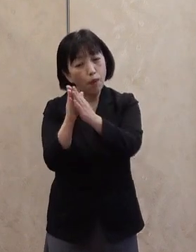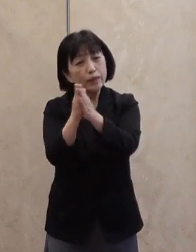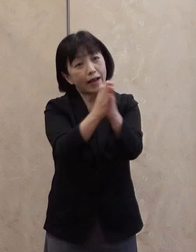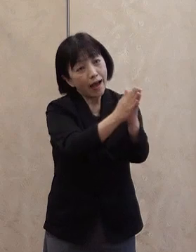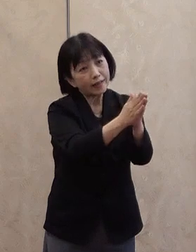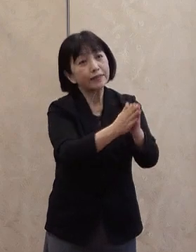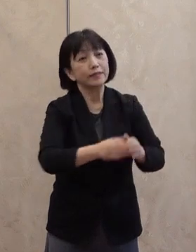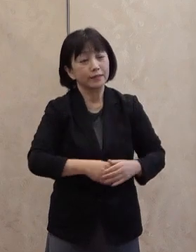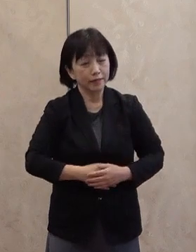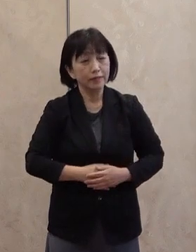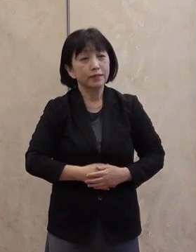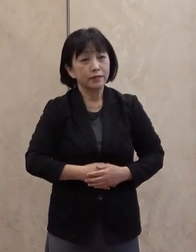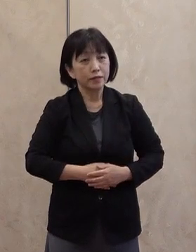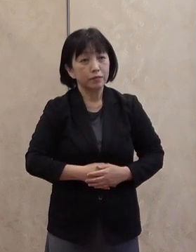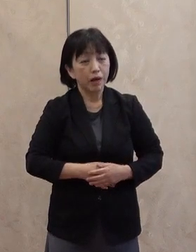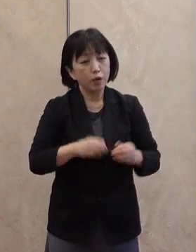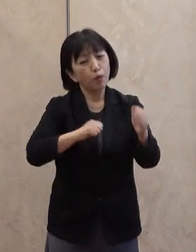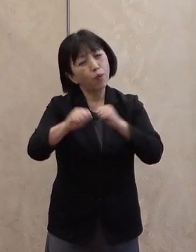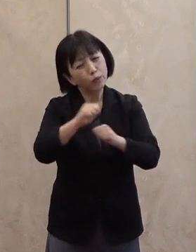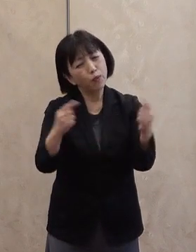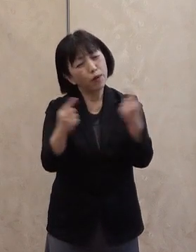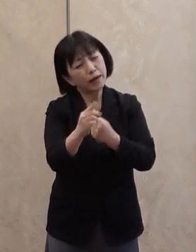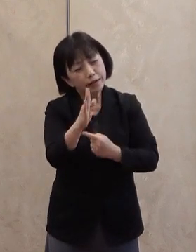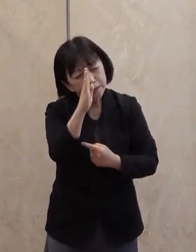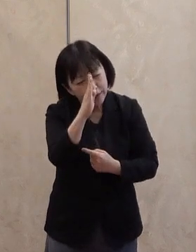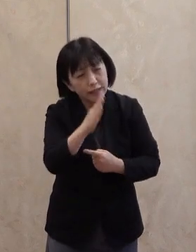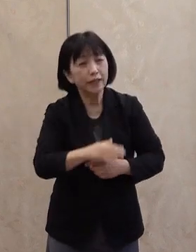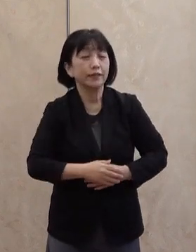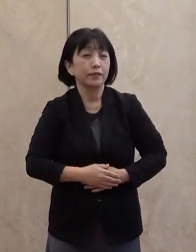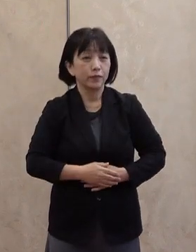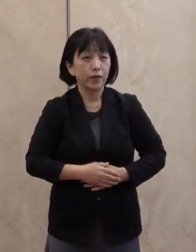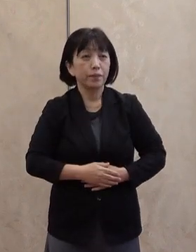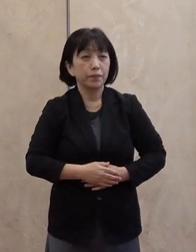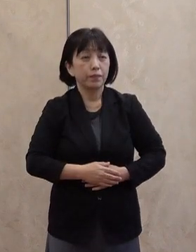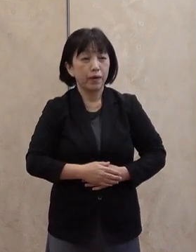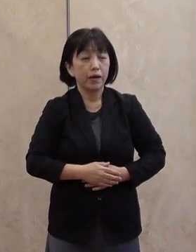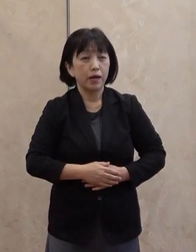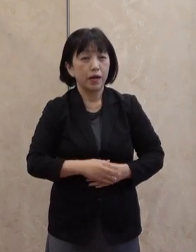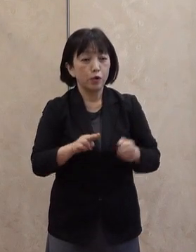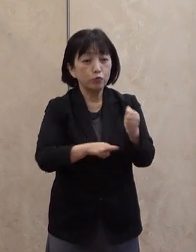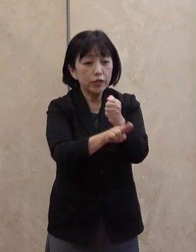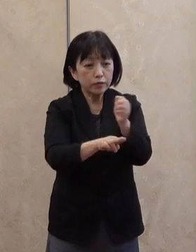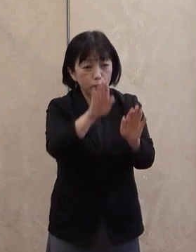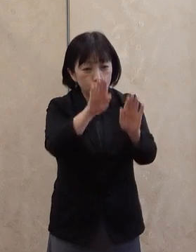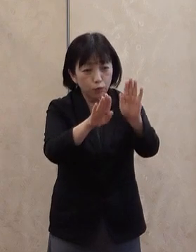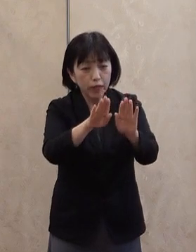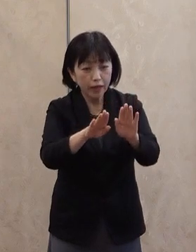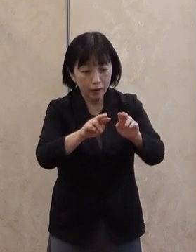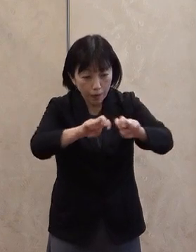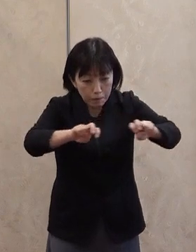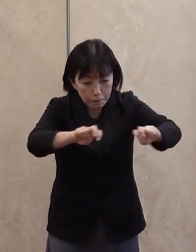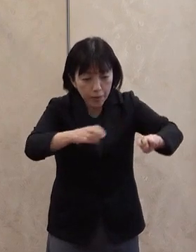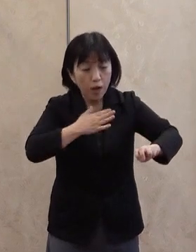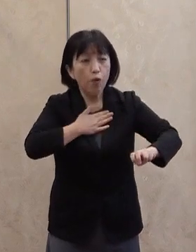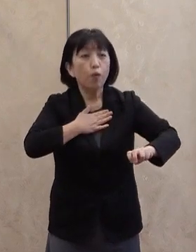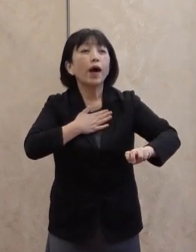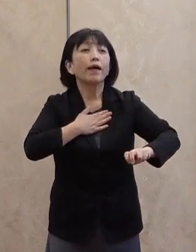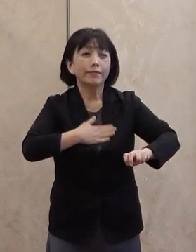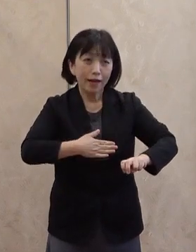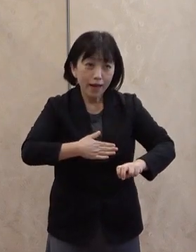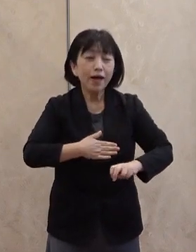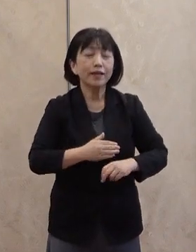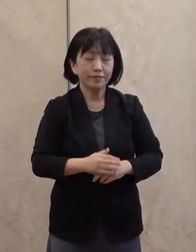常にあの行動変容をお願いすることがあのこのウイルスの実態が見えてくる、見えてくればくるほ